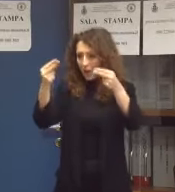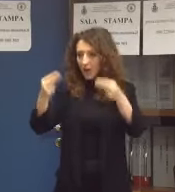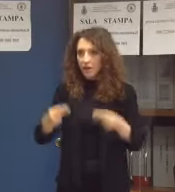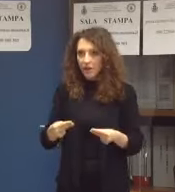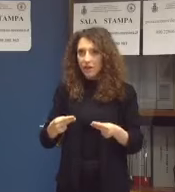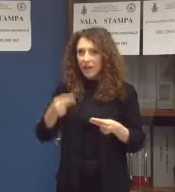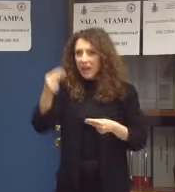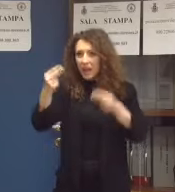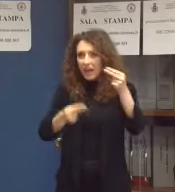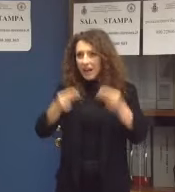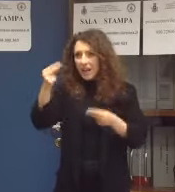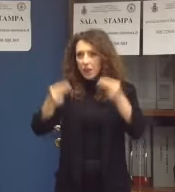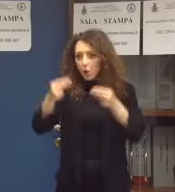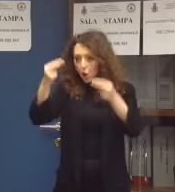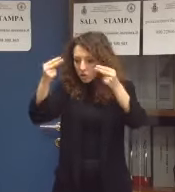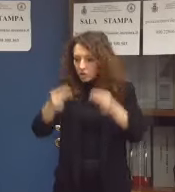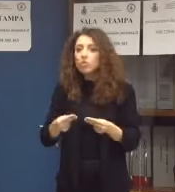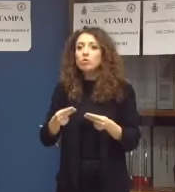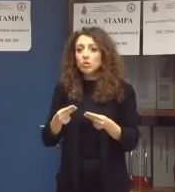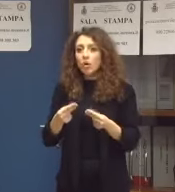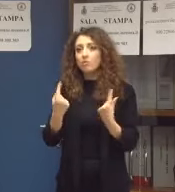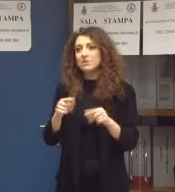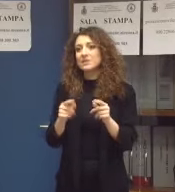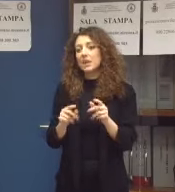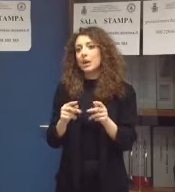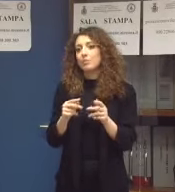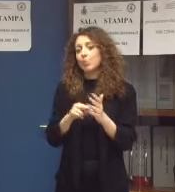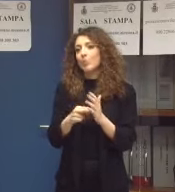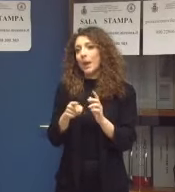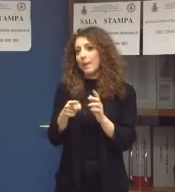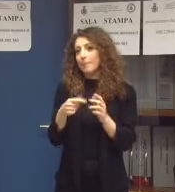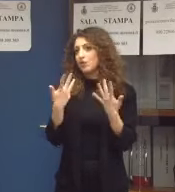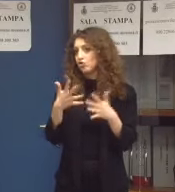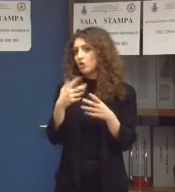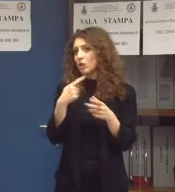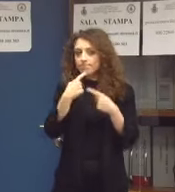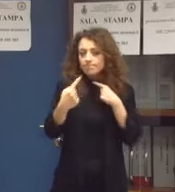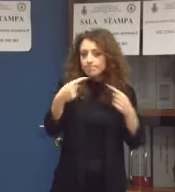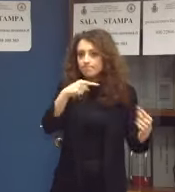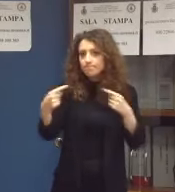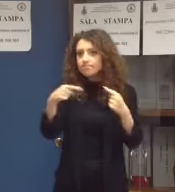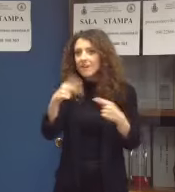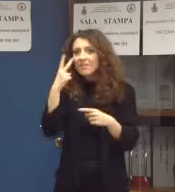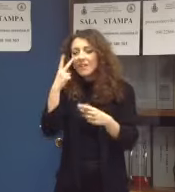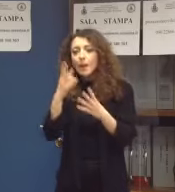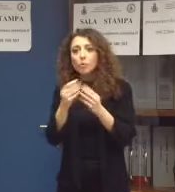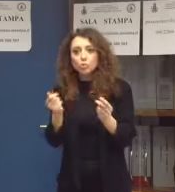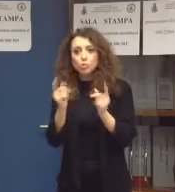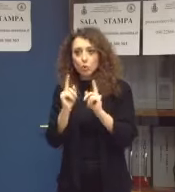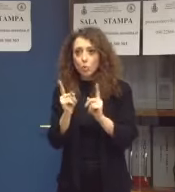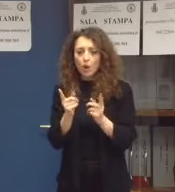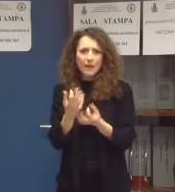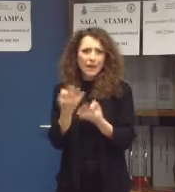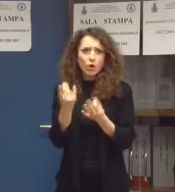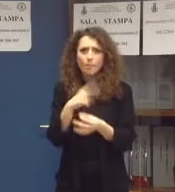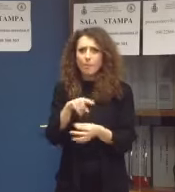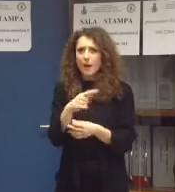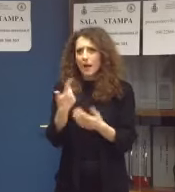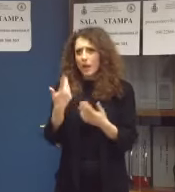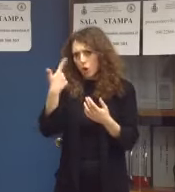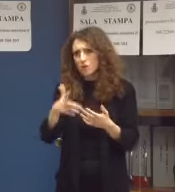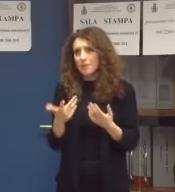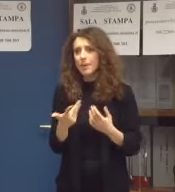rendicontare altro. Quindi questo è un problema che abbiamo posto, stiamo vedendo anche tecnicamente come risolverlo, perché naturalmente ci rendiamo conto che